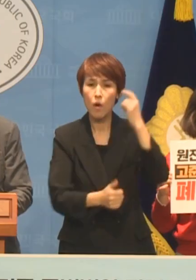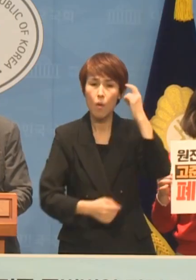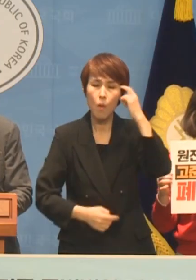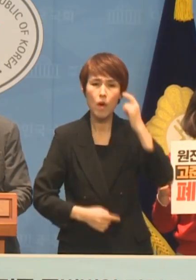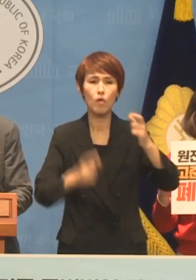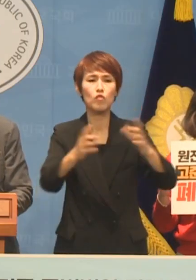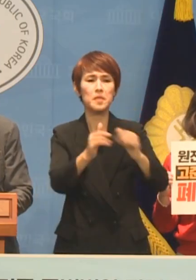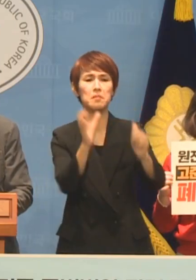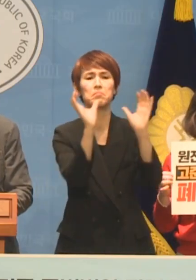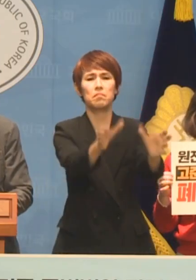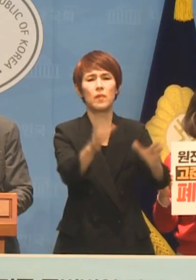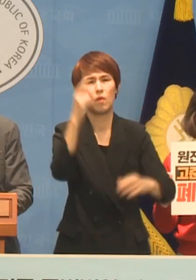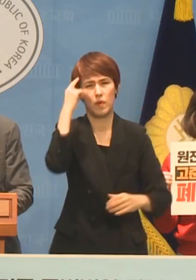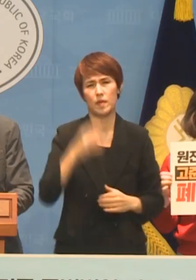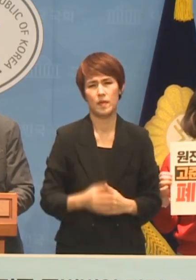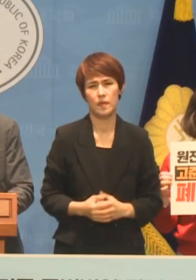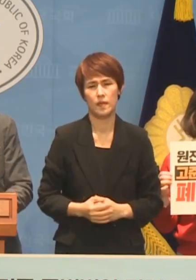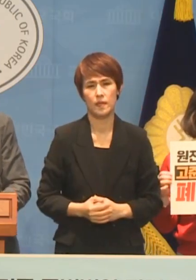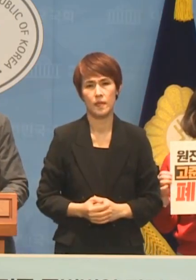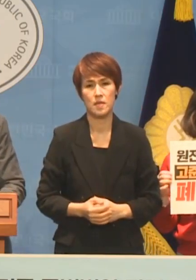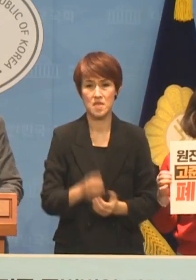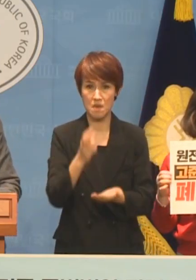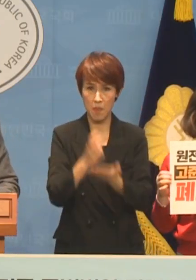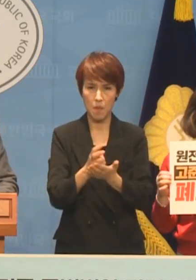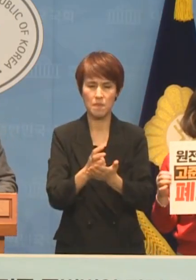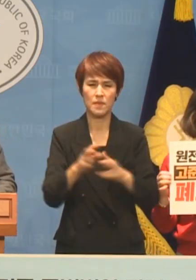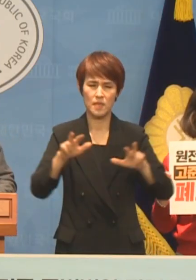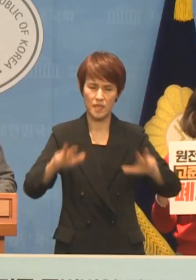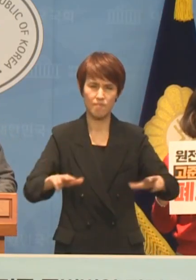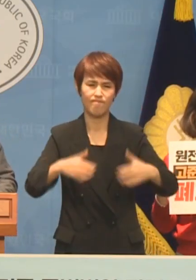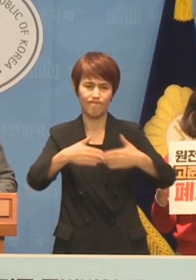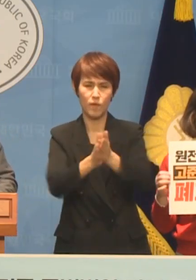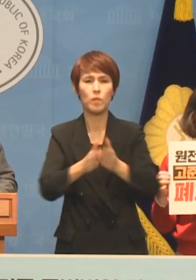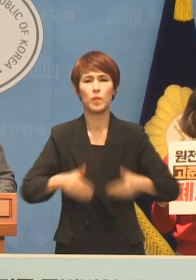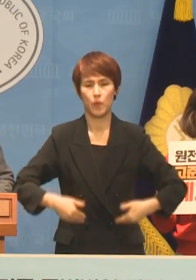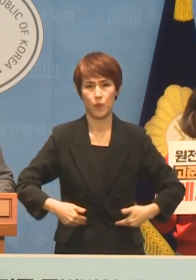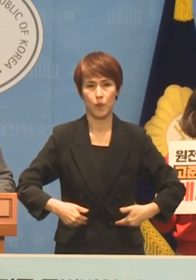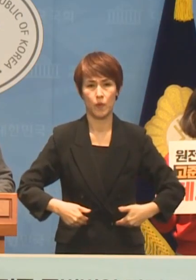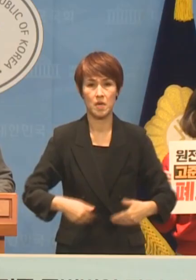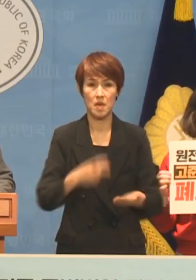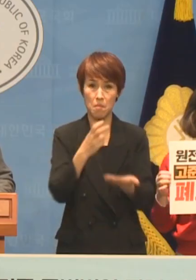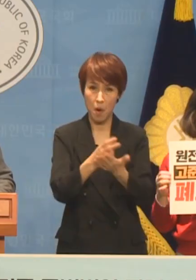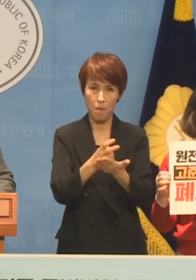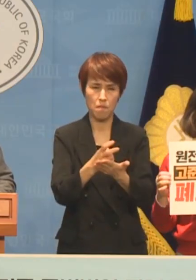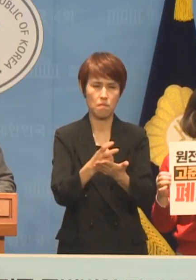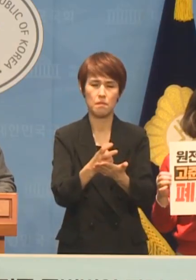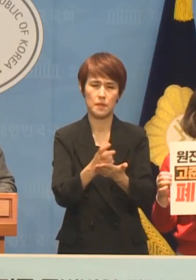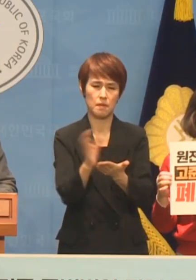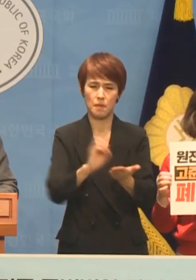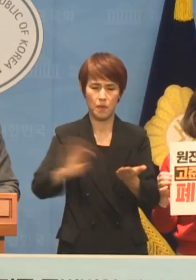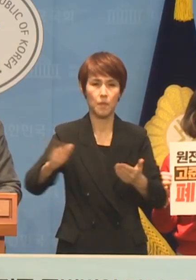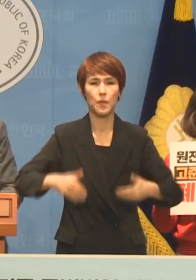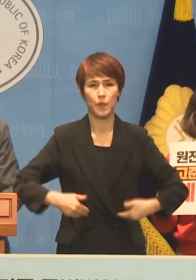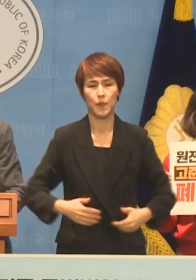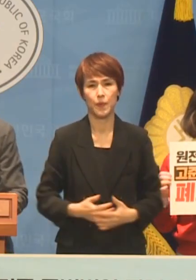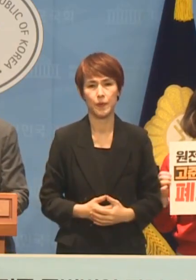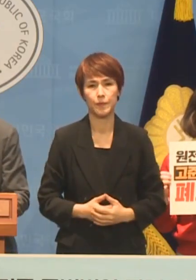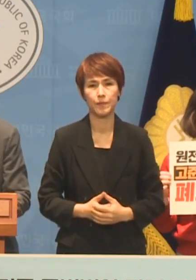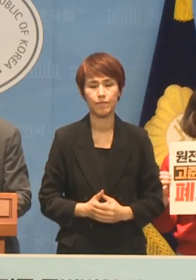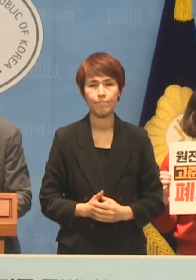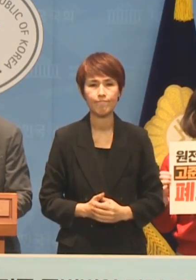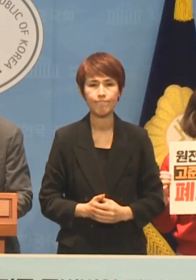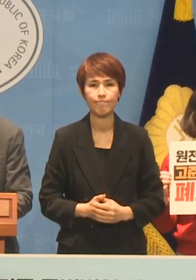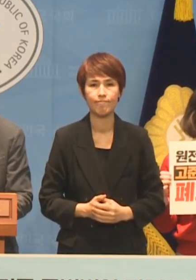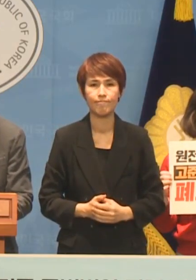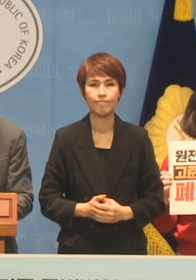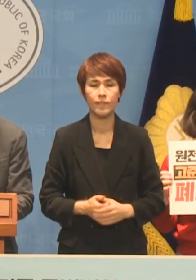책임 전가합니까? 이 법안은 즉시 폐기되어야 하고요. 관련한 법조항도 폐기를 해야 됩니다. 자세한 이야기는 저희들 성명서를